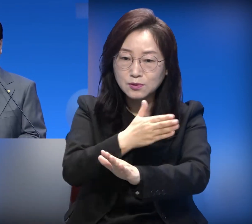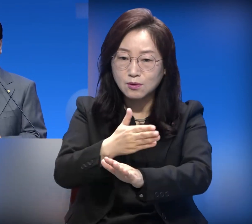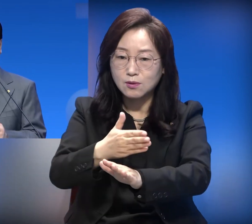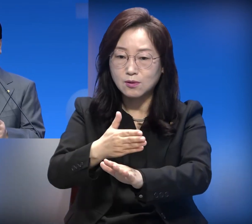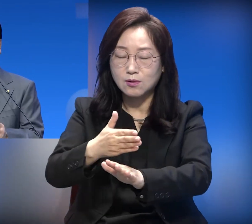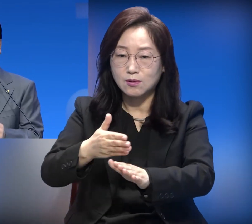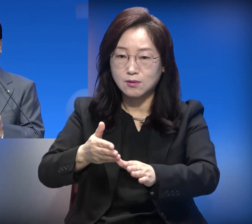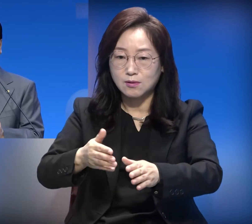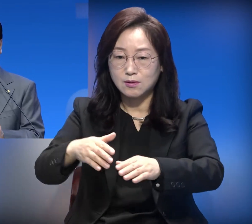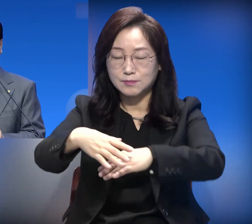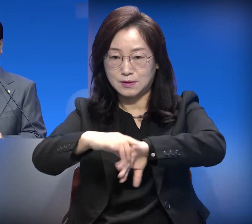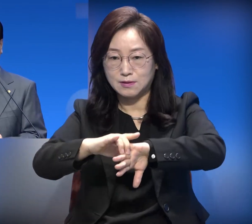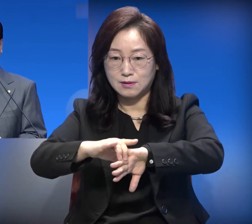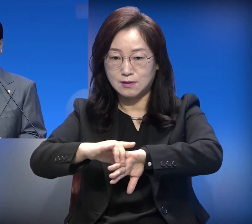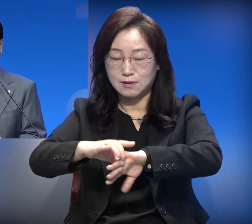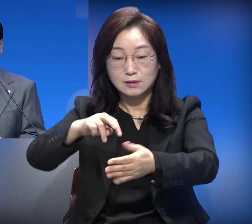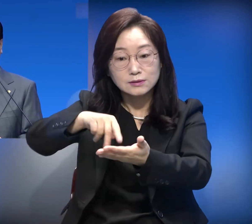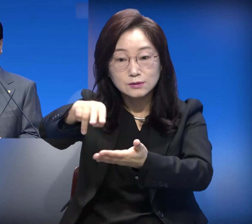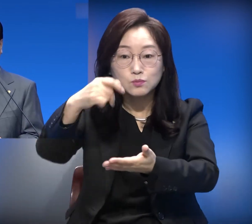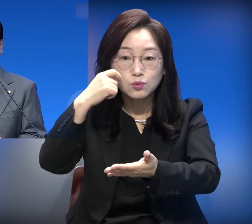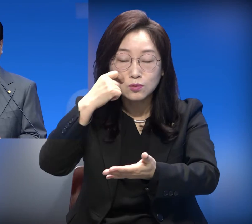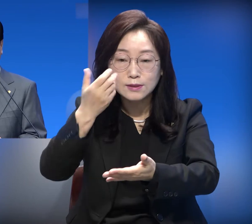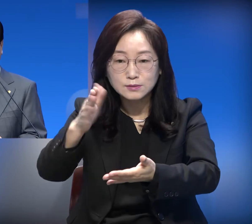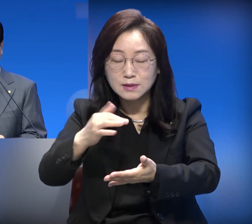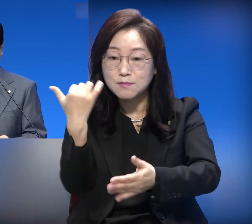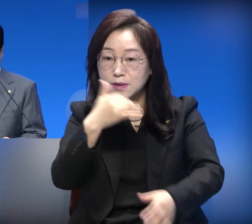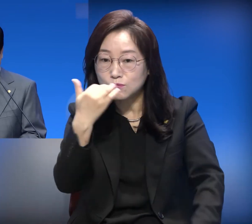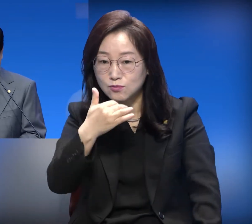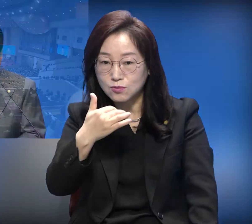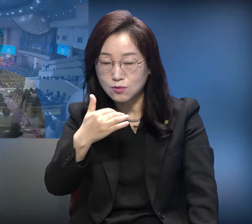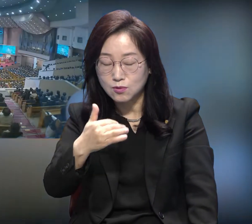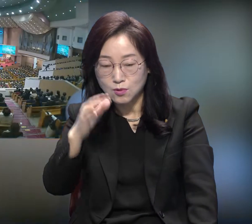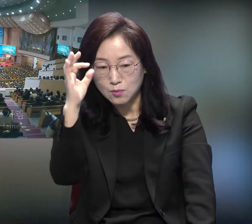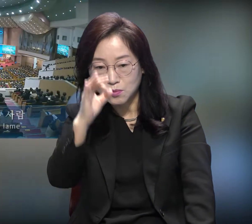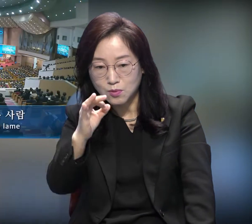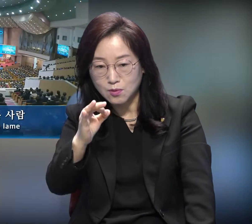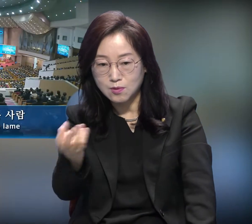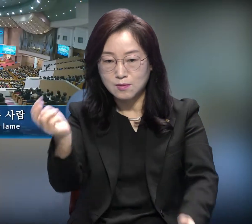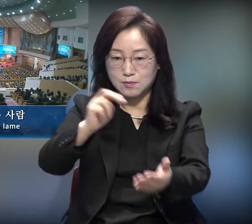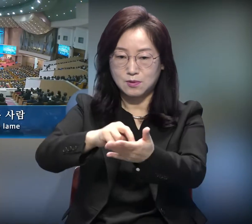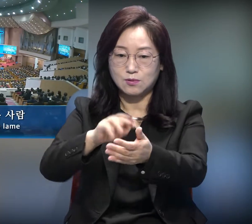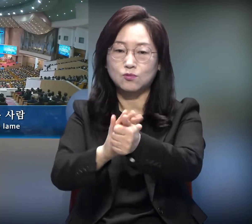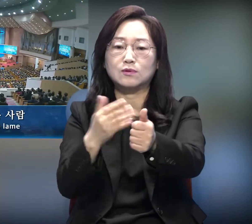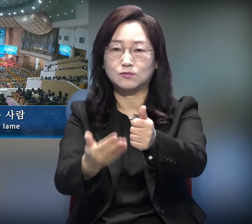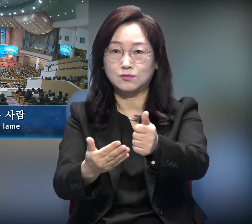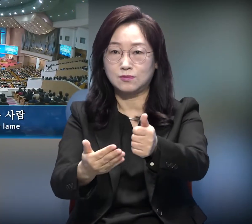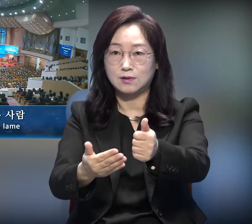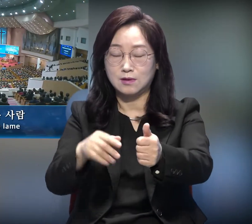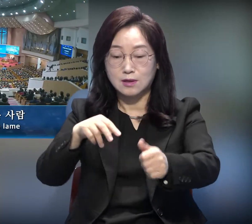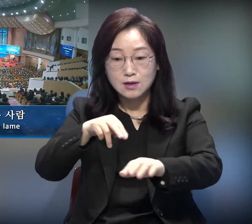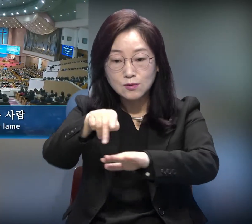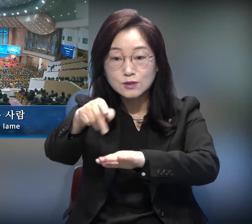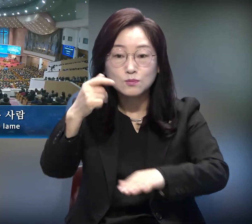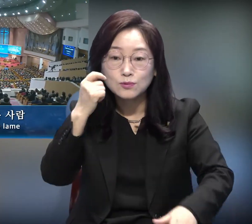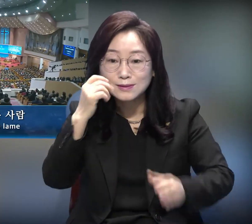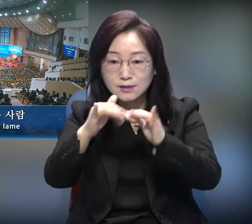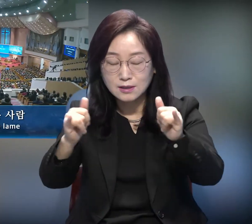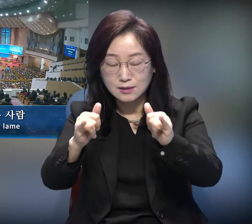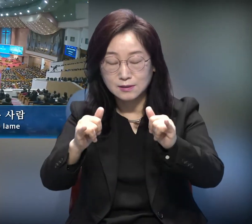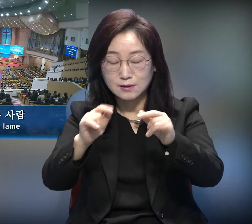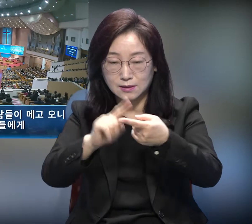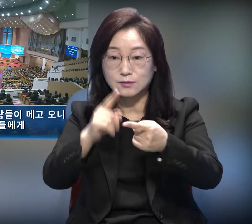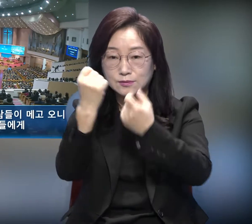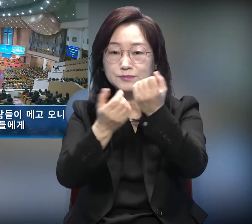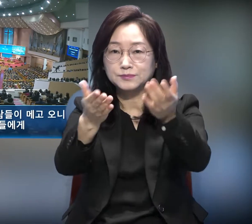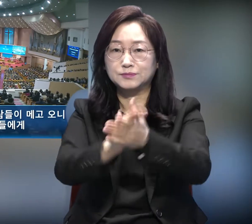베드로 요한이 기도 시간에 고쳐 일어나게 한 사건이 기록되어 있습니다. 먼저 걷지 못하는 사람에 대해서 함께 생각해 보기 원합니다.